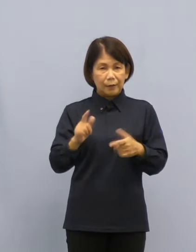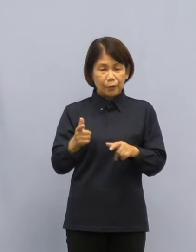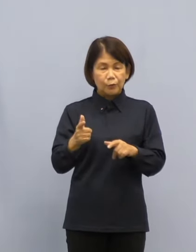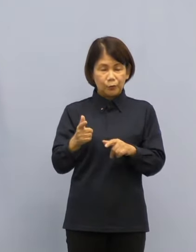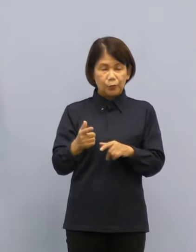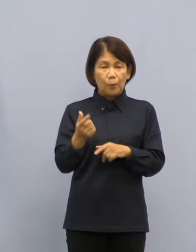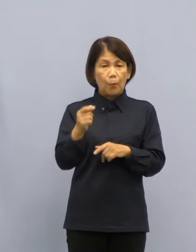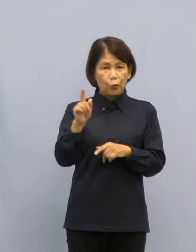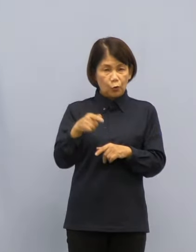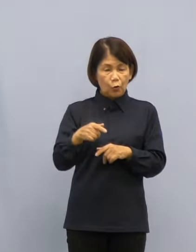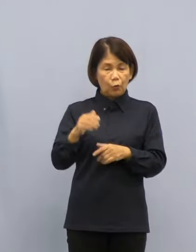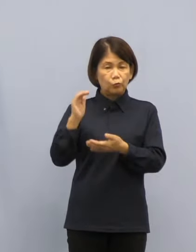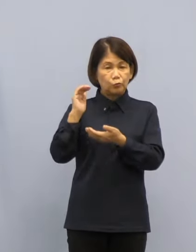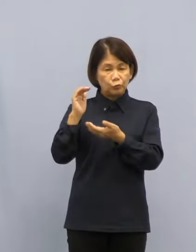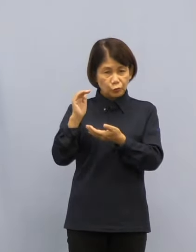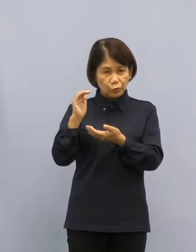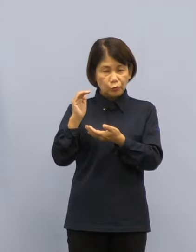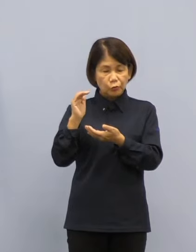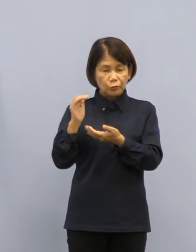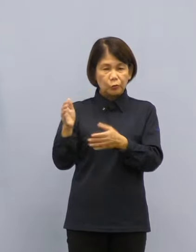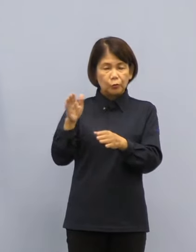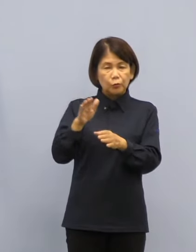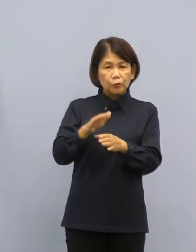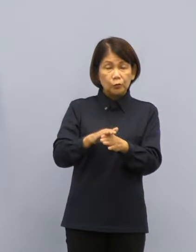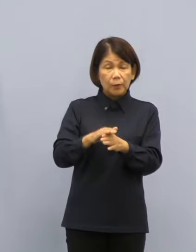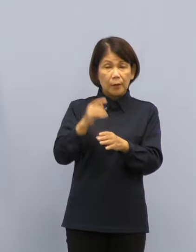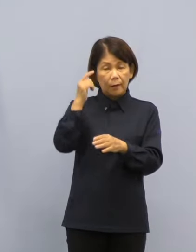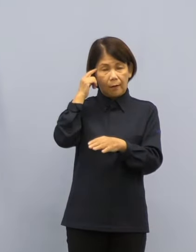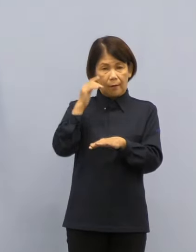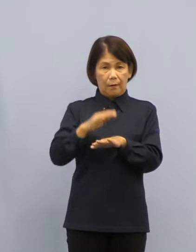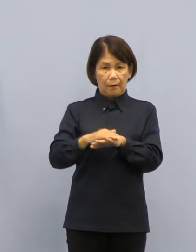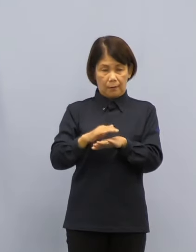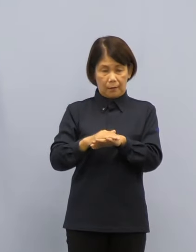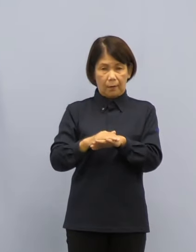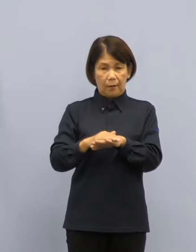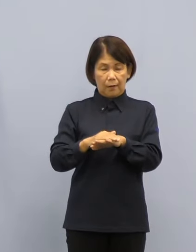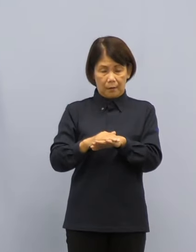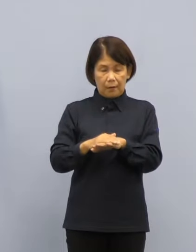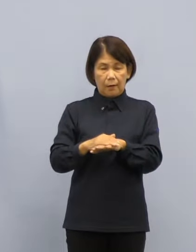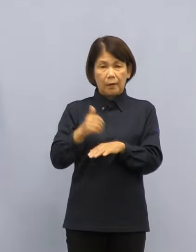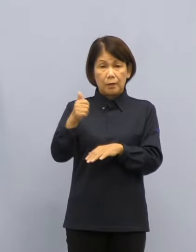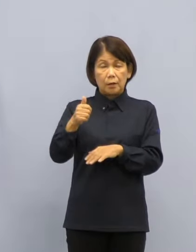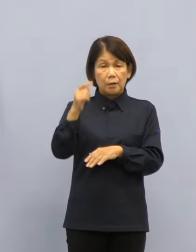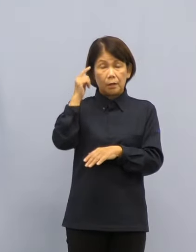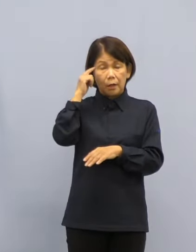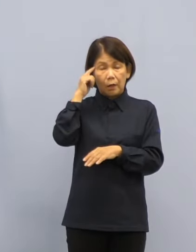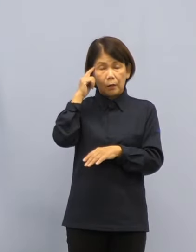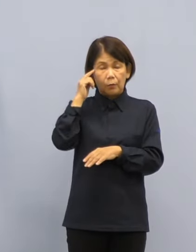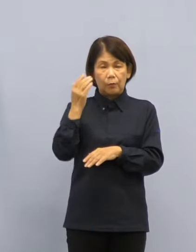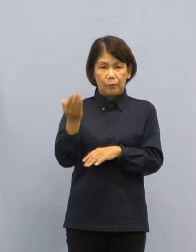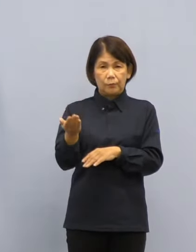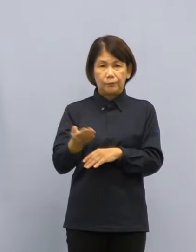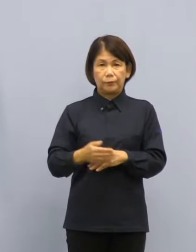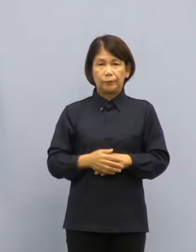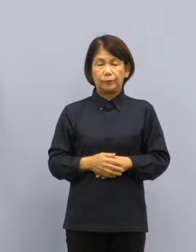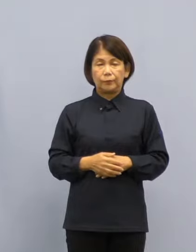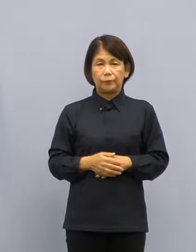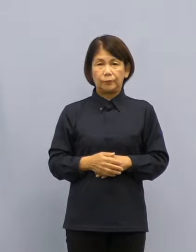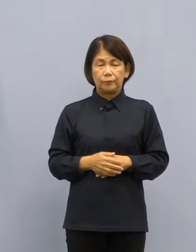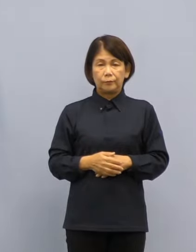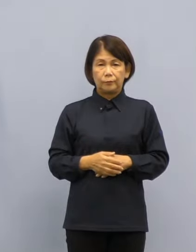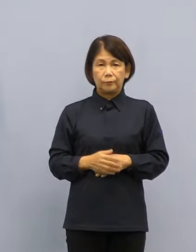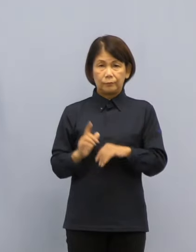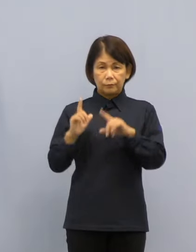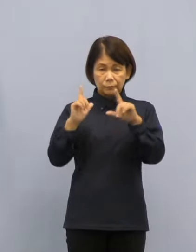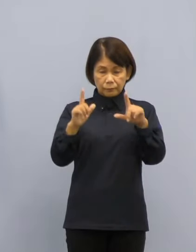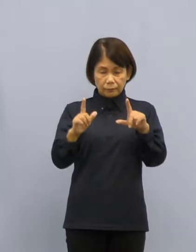について知事としては今お話聞かれてどういうふうな所感を持たれるかというのを教えてください。 はい、ちょっと詳細は把握